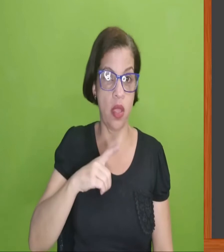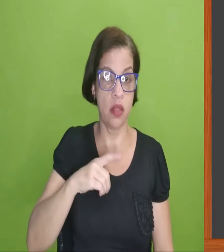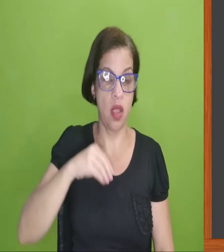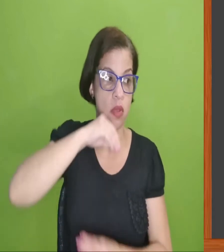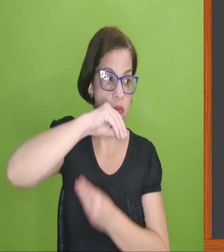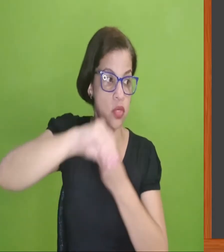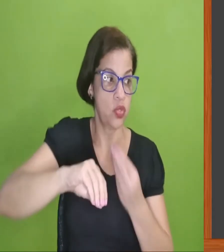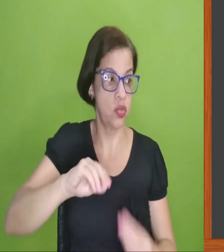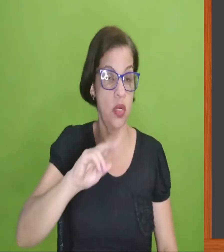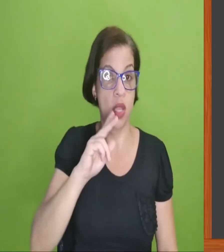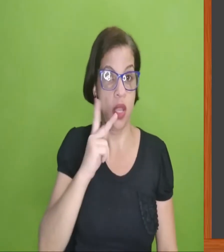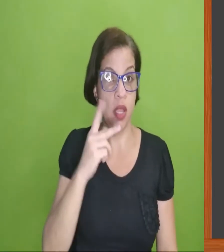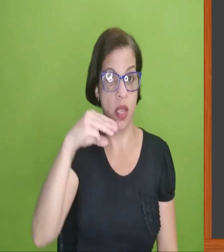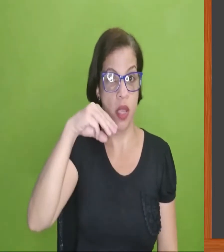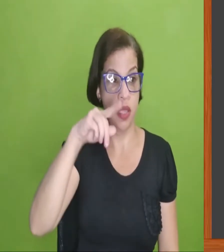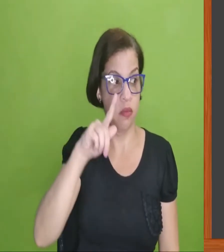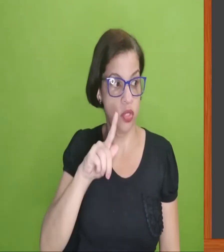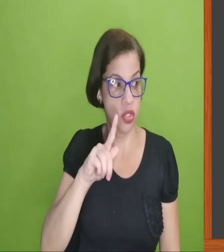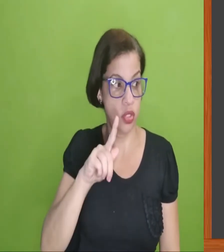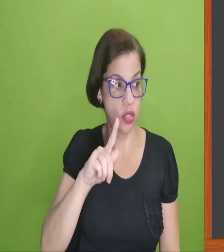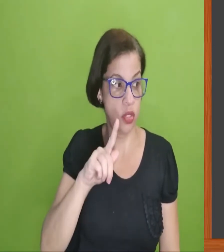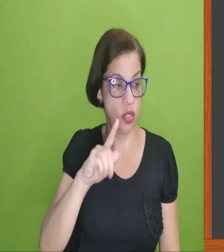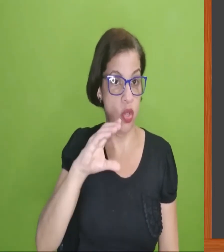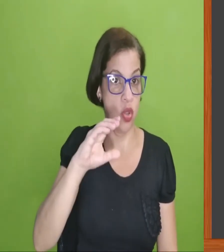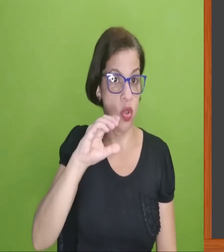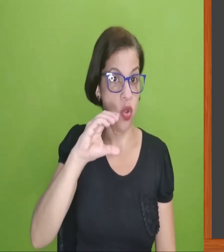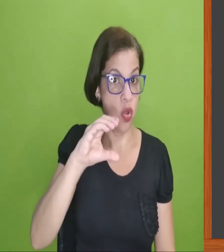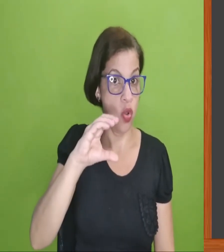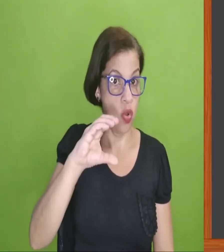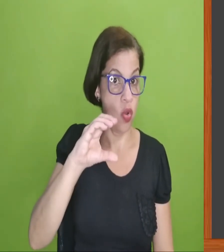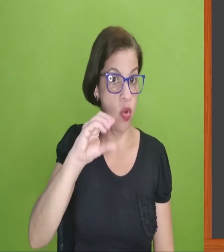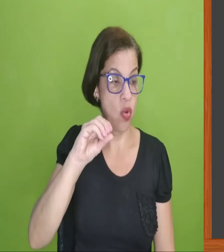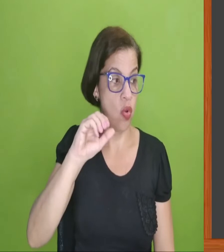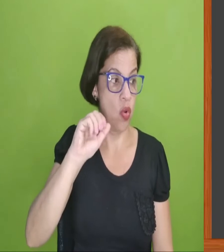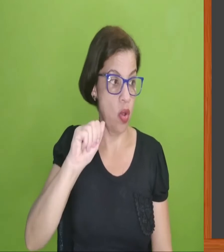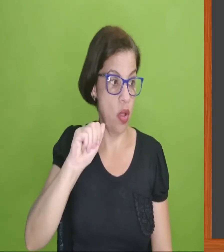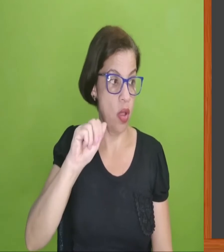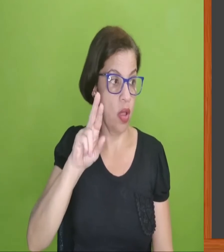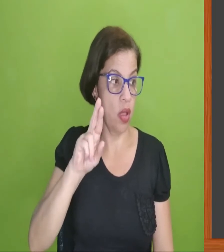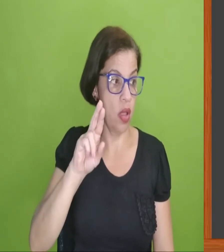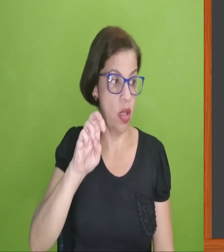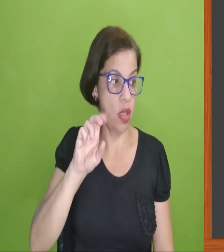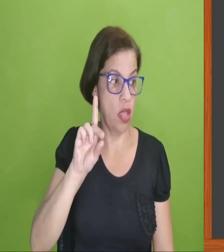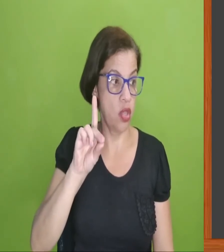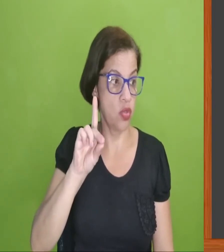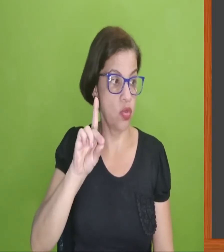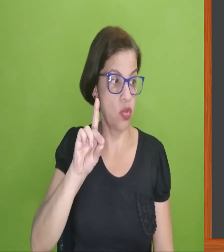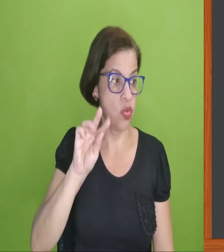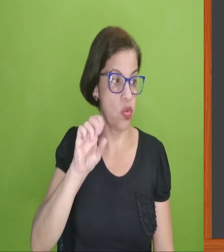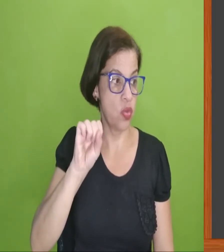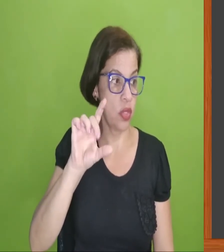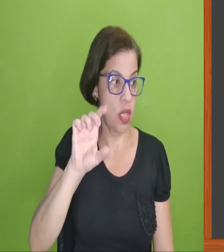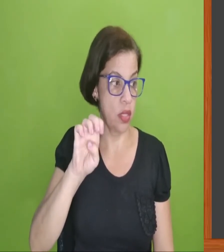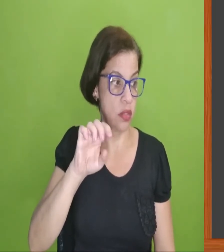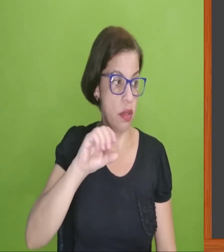HMG-CoA redutase. Após mais de uma dezena de etapas, o ácido mevalônico é transformado em